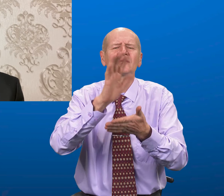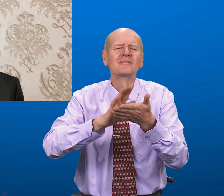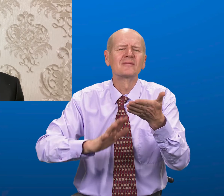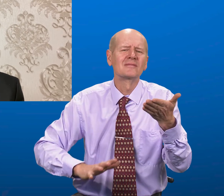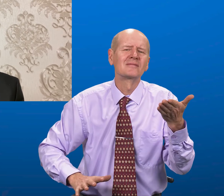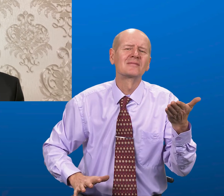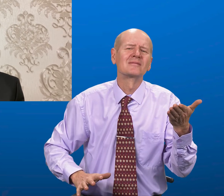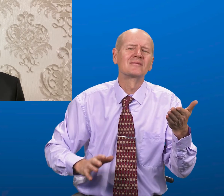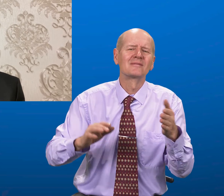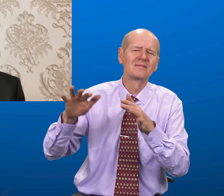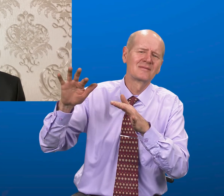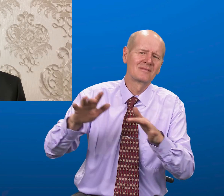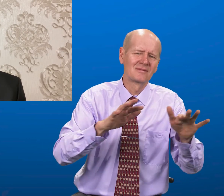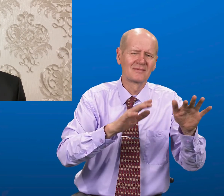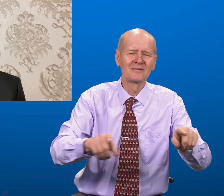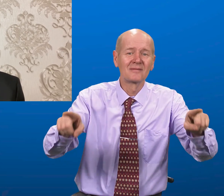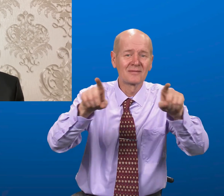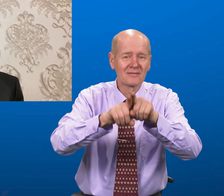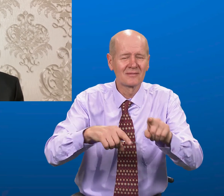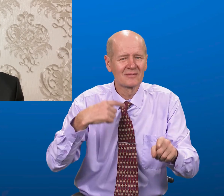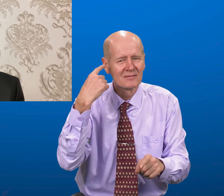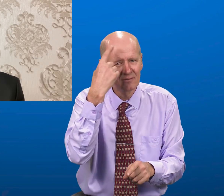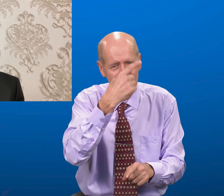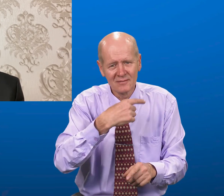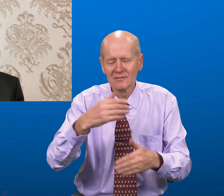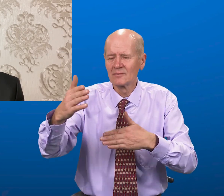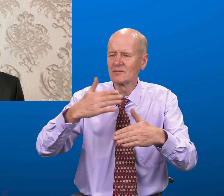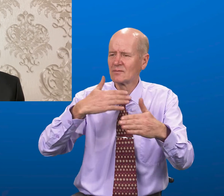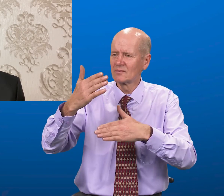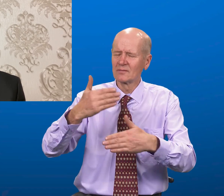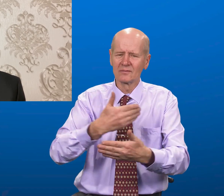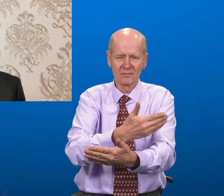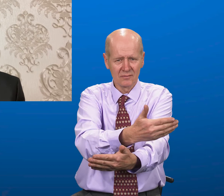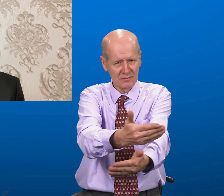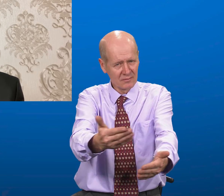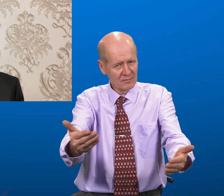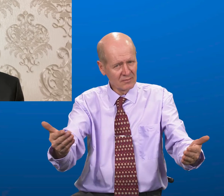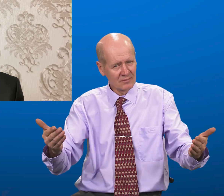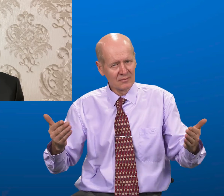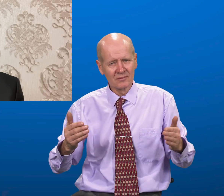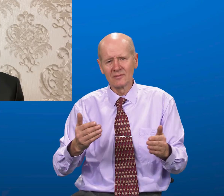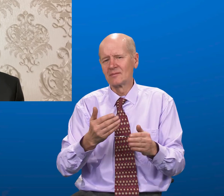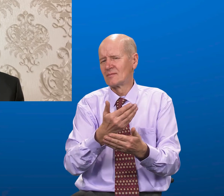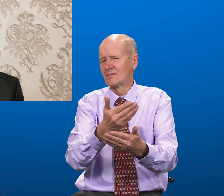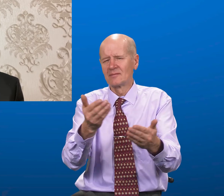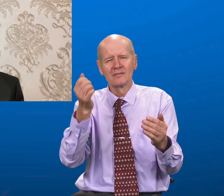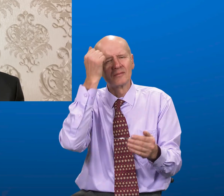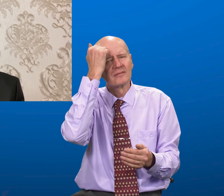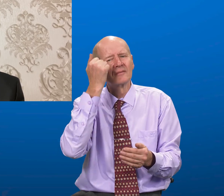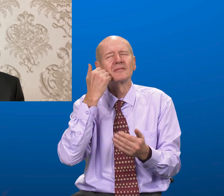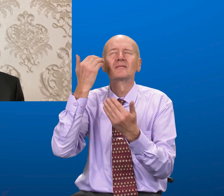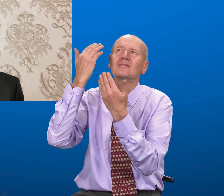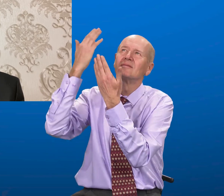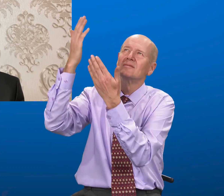нашего характера. Продолжай действовать таким же образом по отношению к нам.